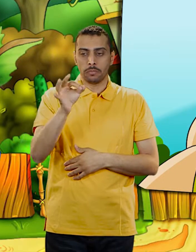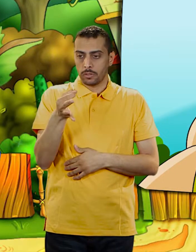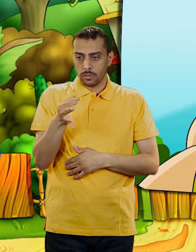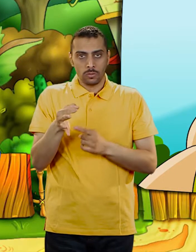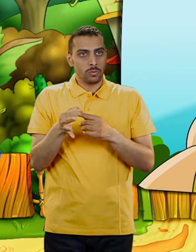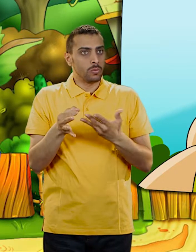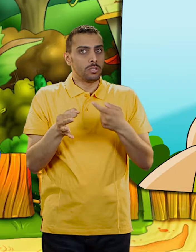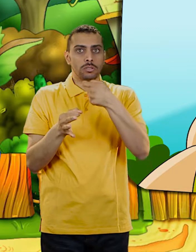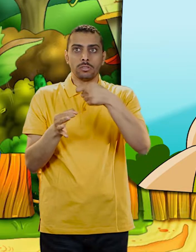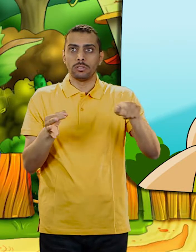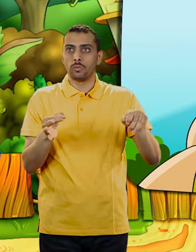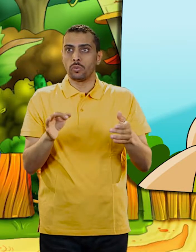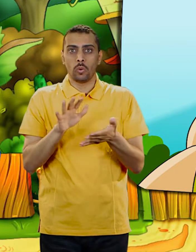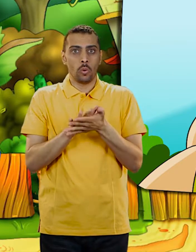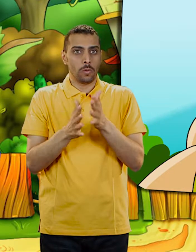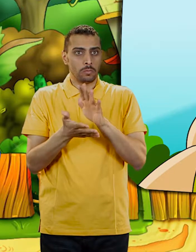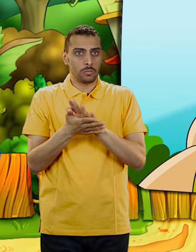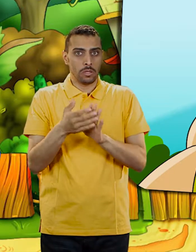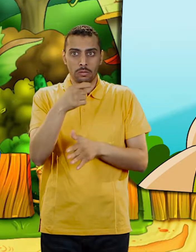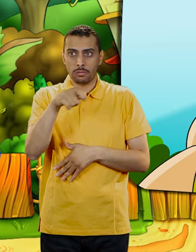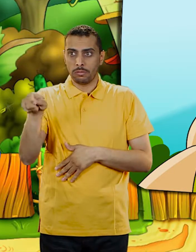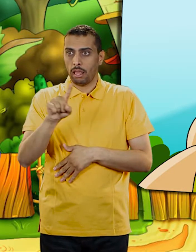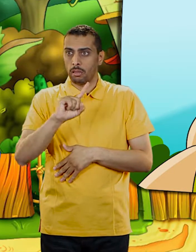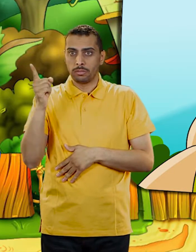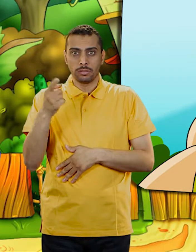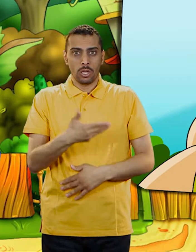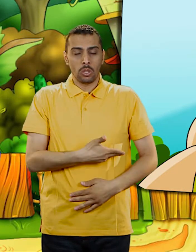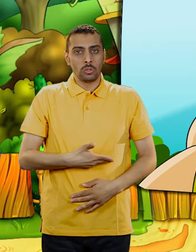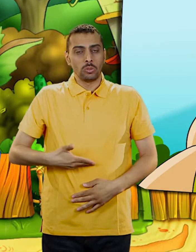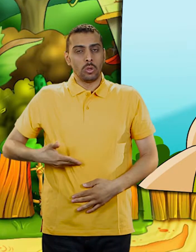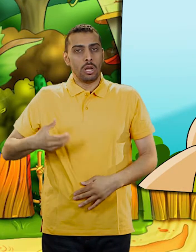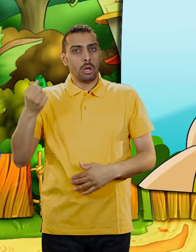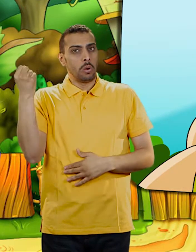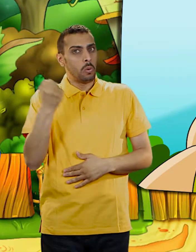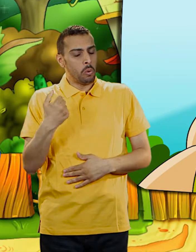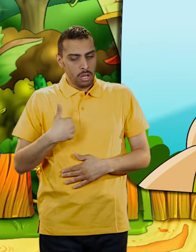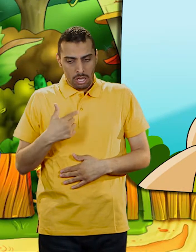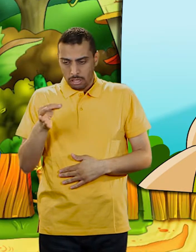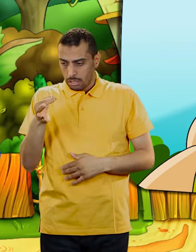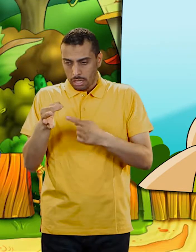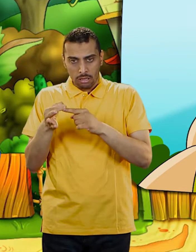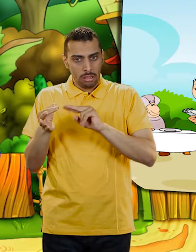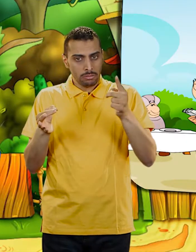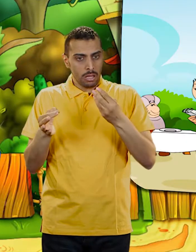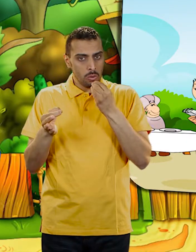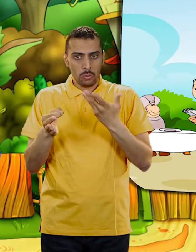يصلح الا لشراء نصف رغيف من الخبز وانا جائع جائع جدا